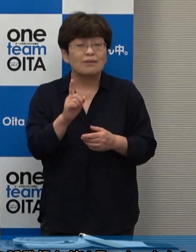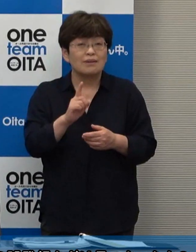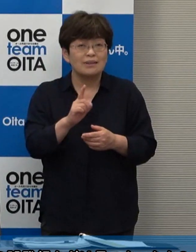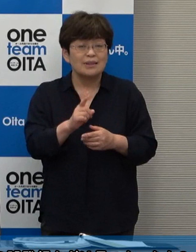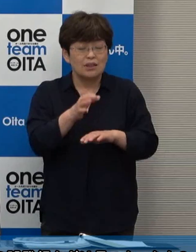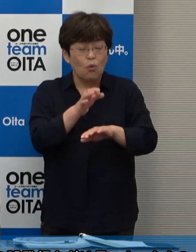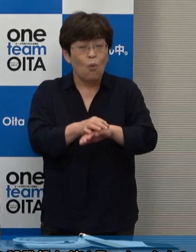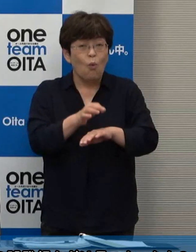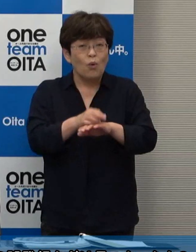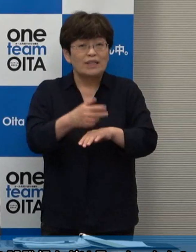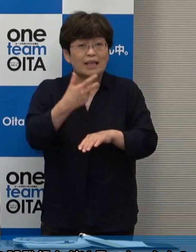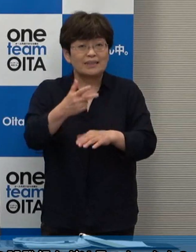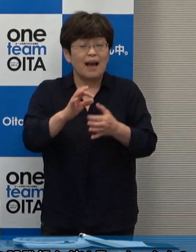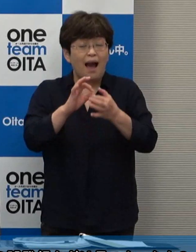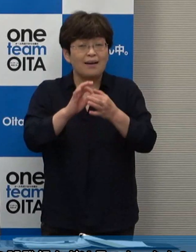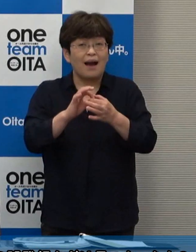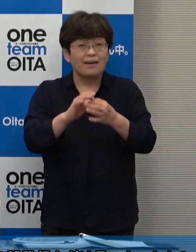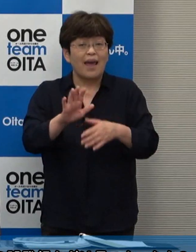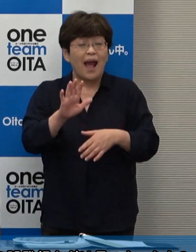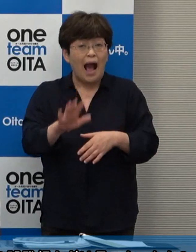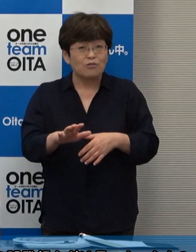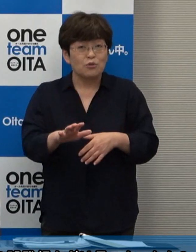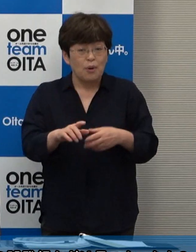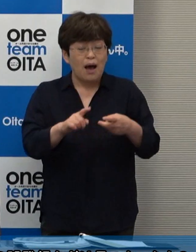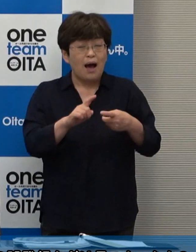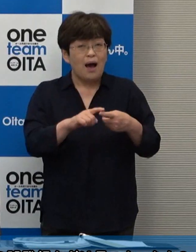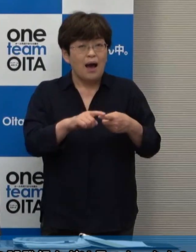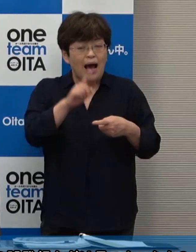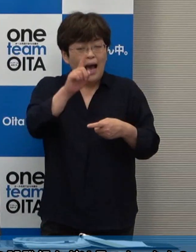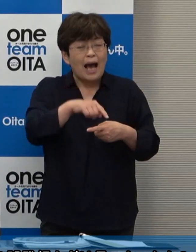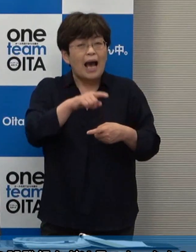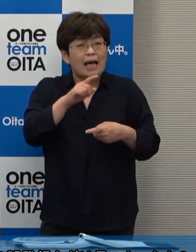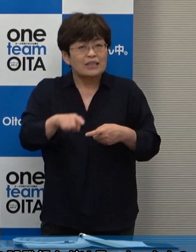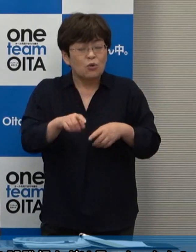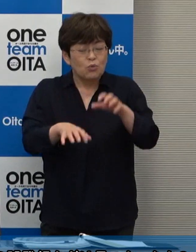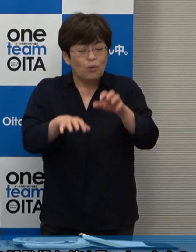市が関係しているのは人為的なミスですね。ログアウト忘れちゃったと。